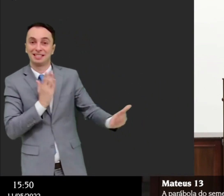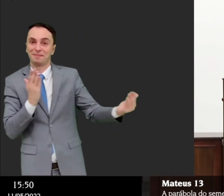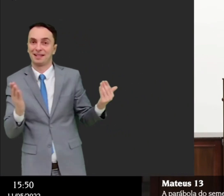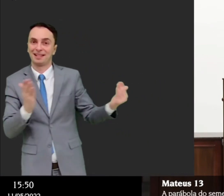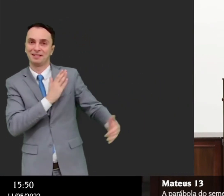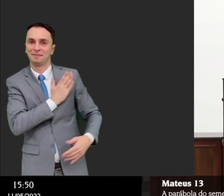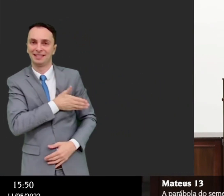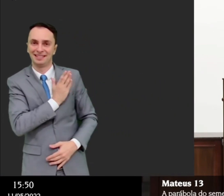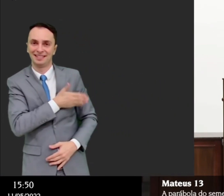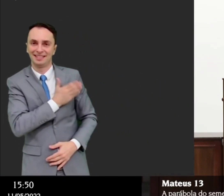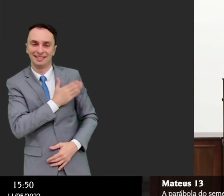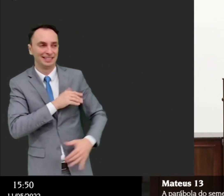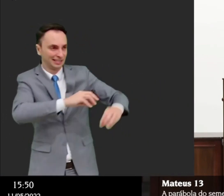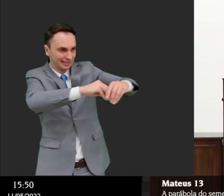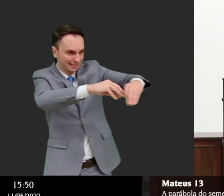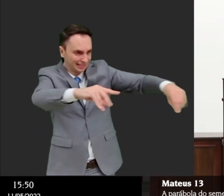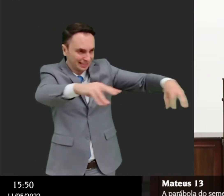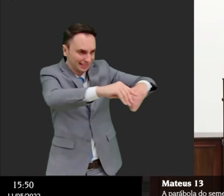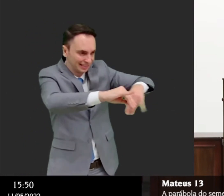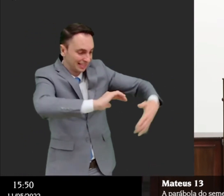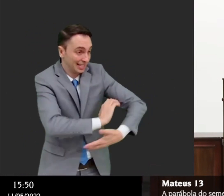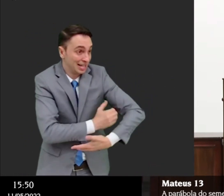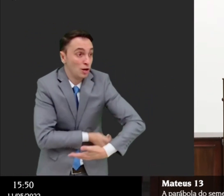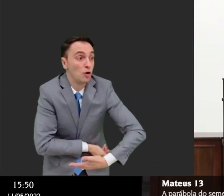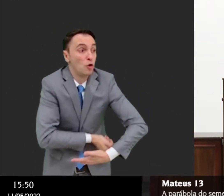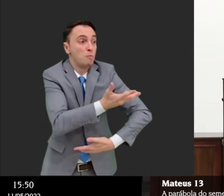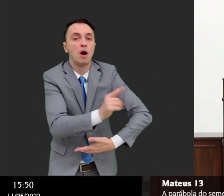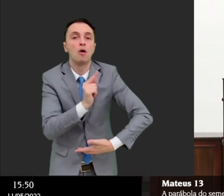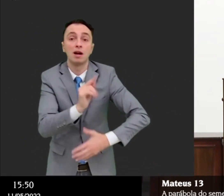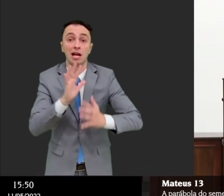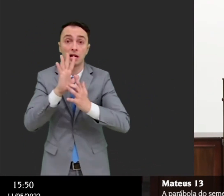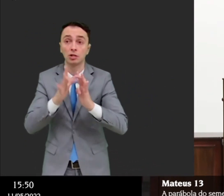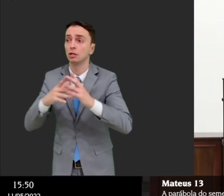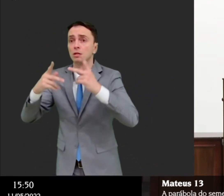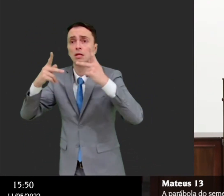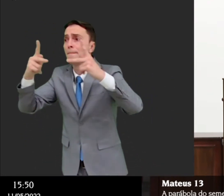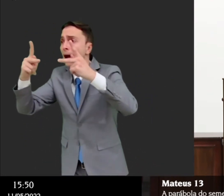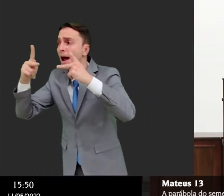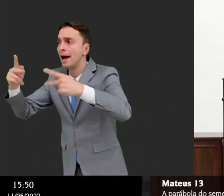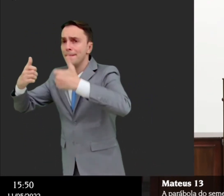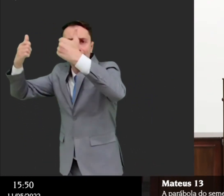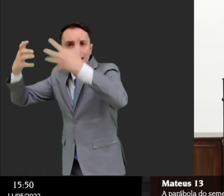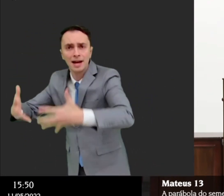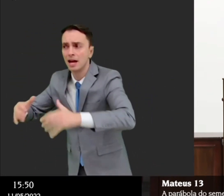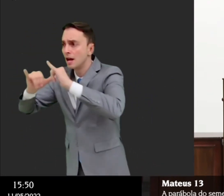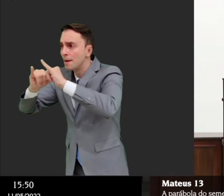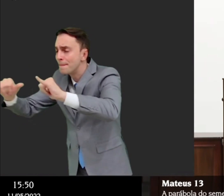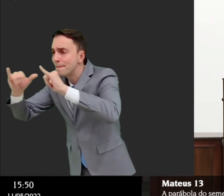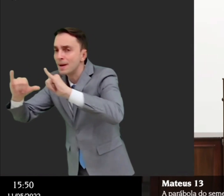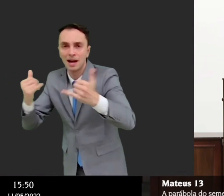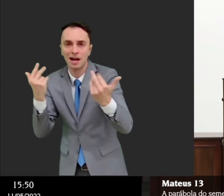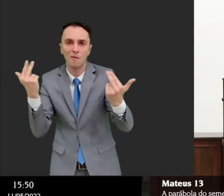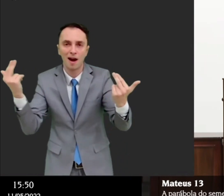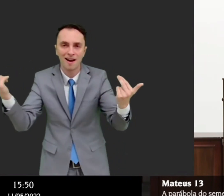Semeou a semente. Falou do Evangelho, falou da graça, falou das riquezas e falou das bênçãos